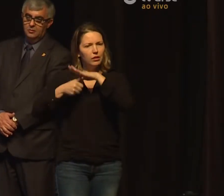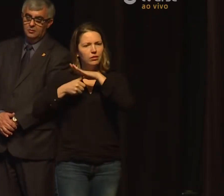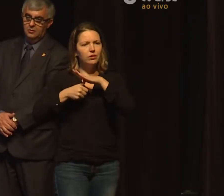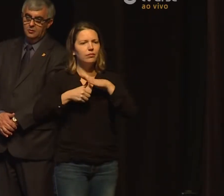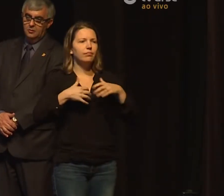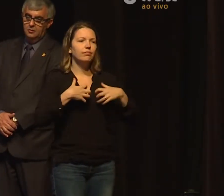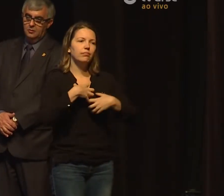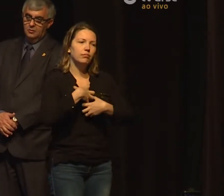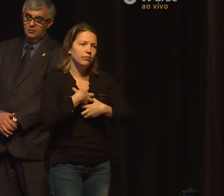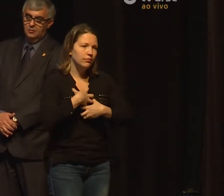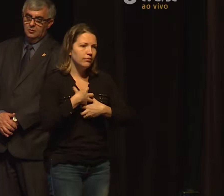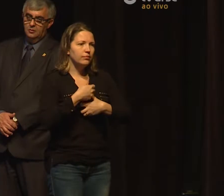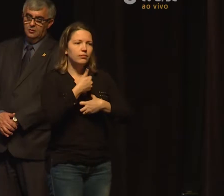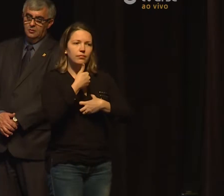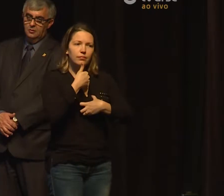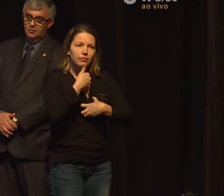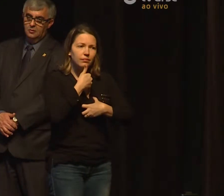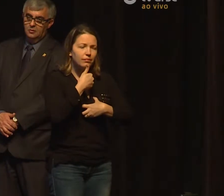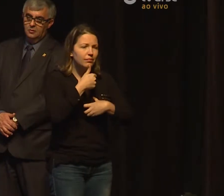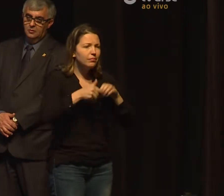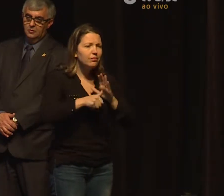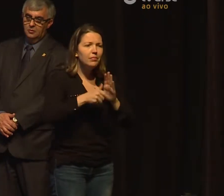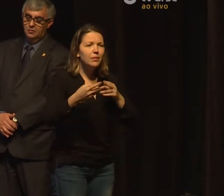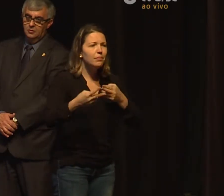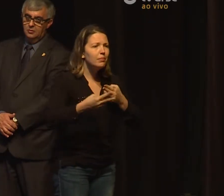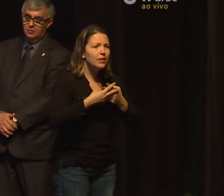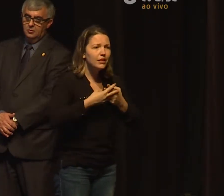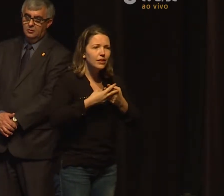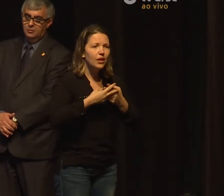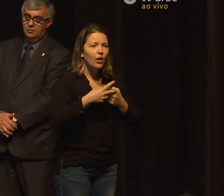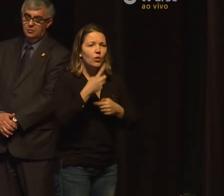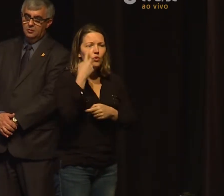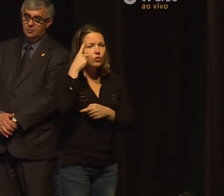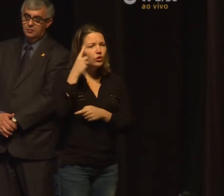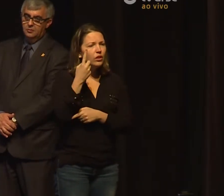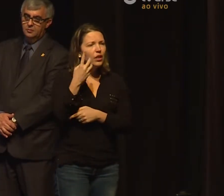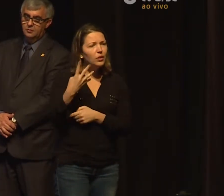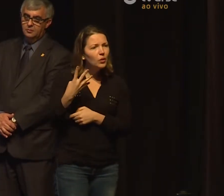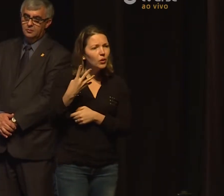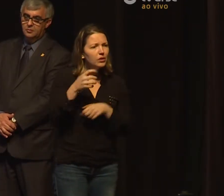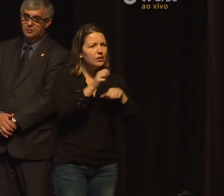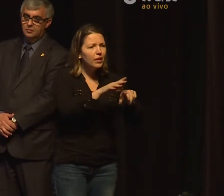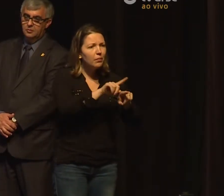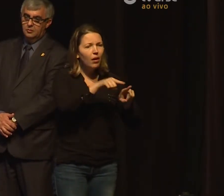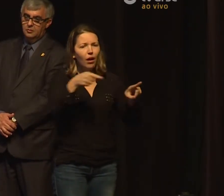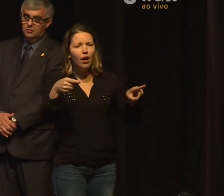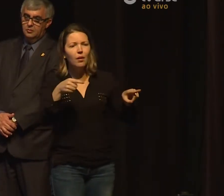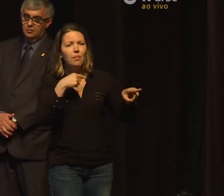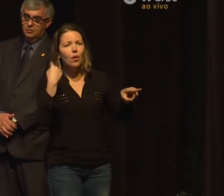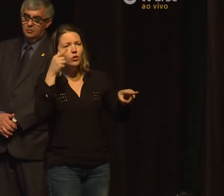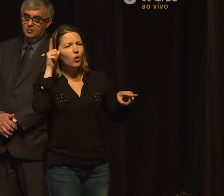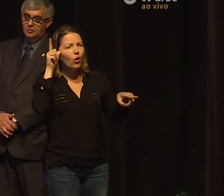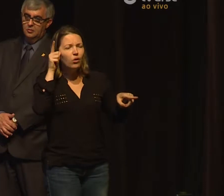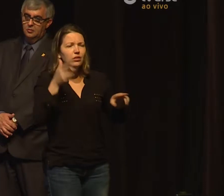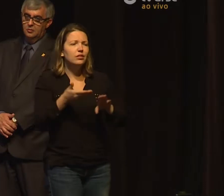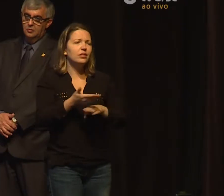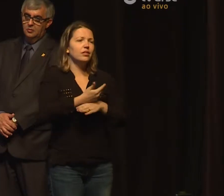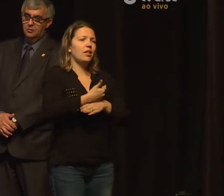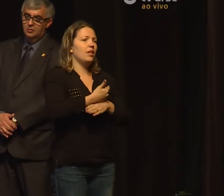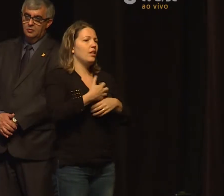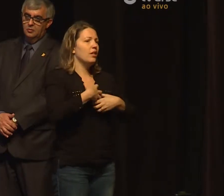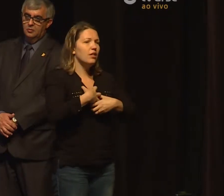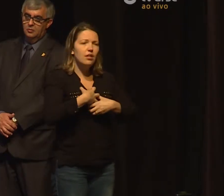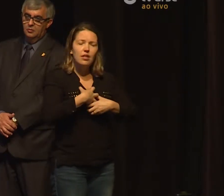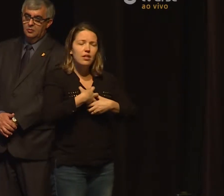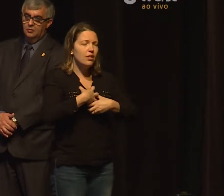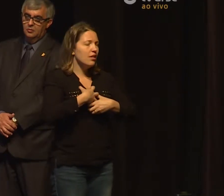pesar. Primeiro a prisão, no dia 14 de setembro, e ontem sua morte trágica e precoce. Esperamos